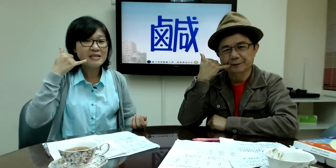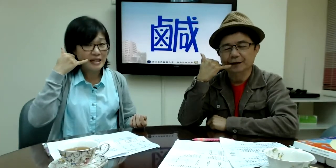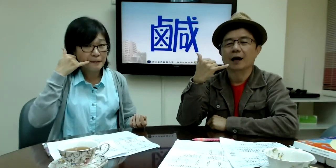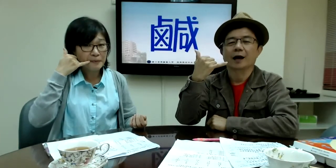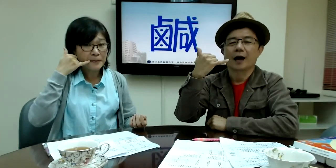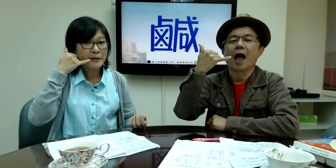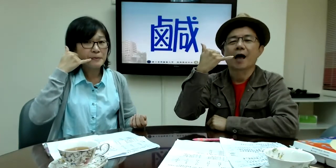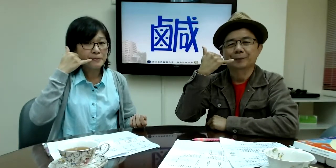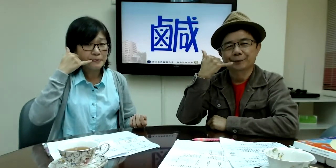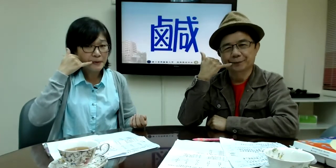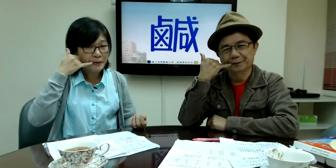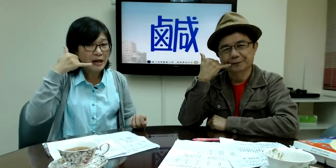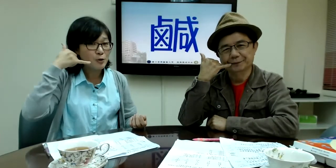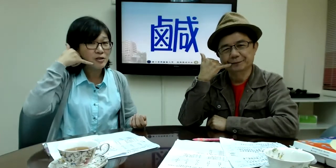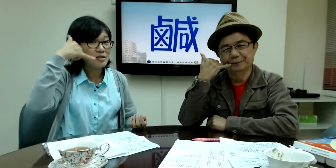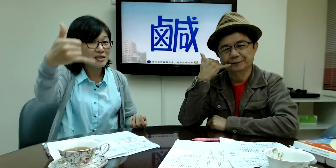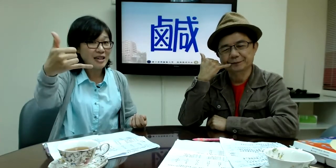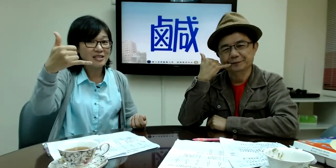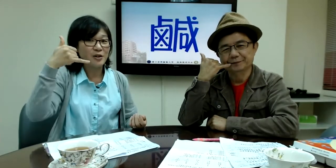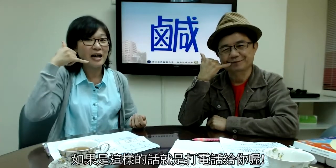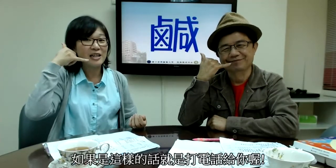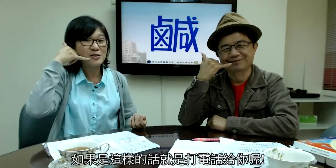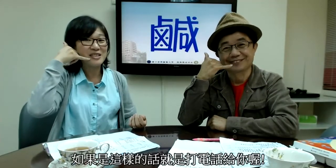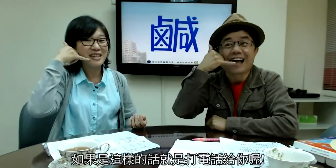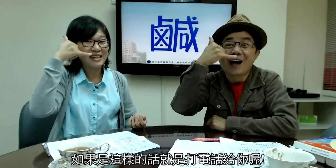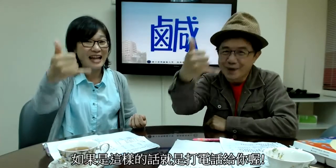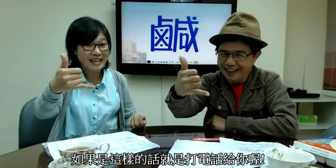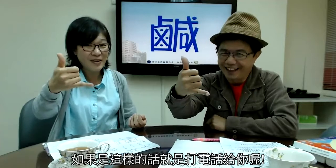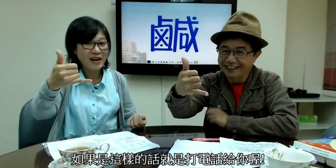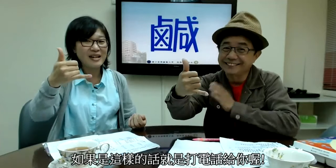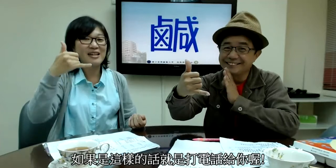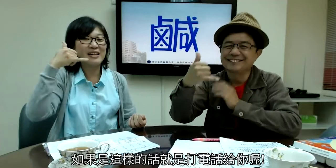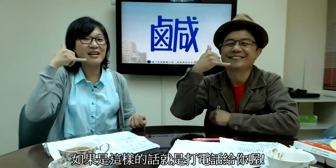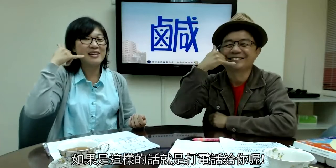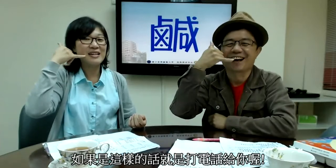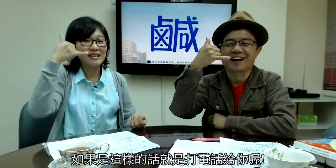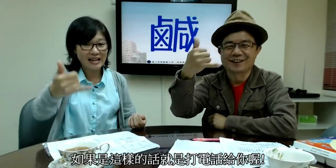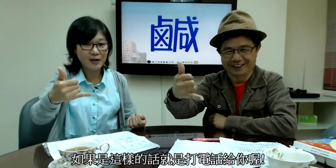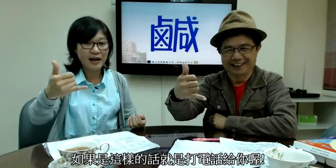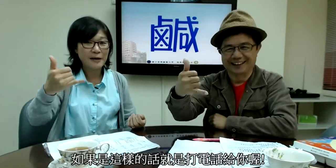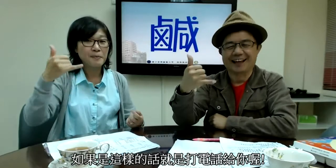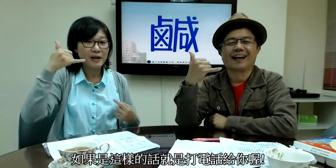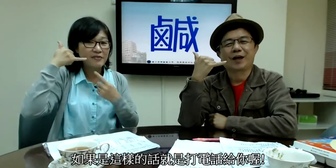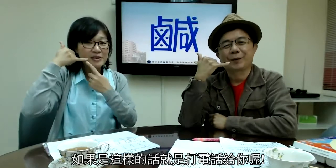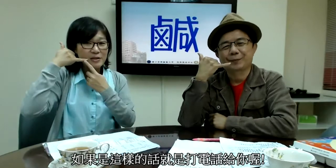咸。如果是这样子的话，就是打电话给你哦，打电话，好，放在嘴